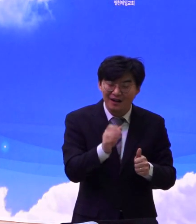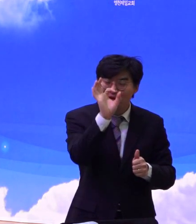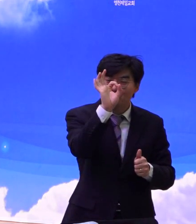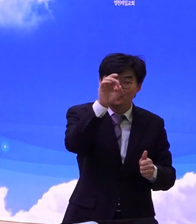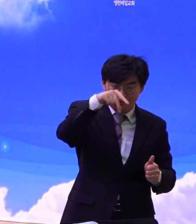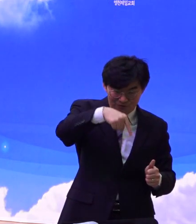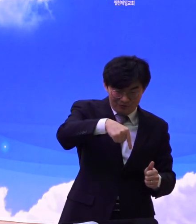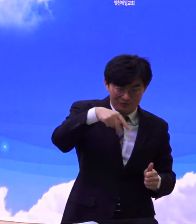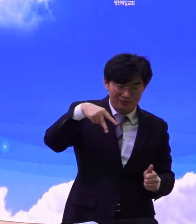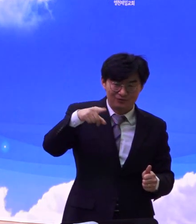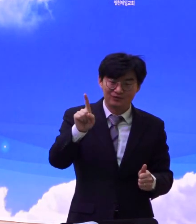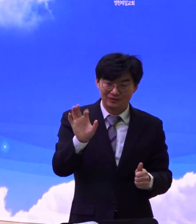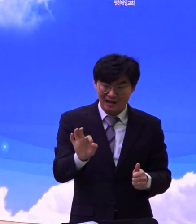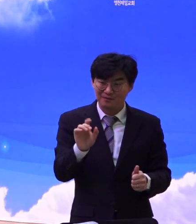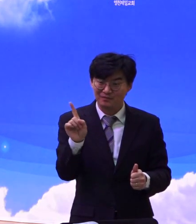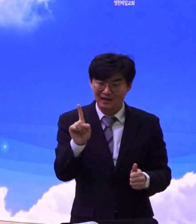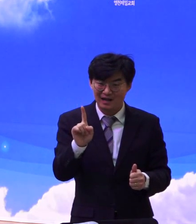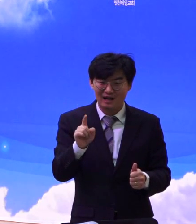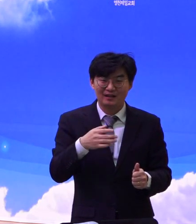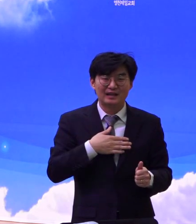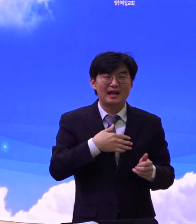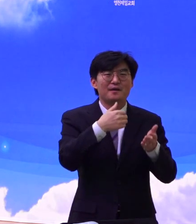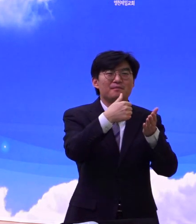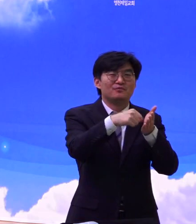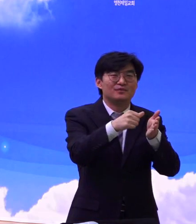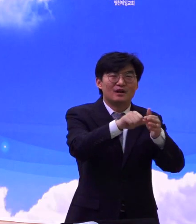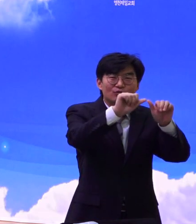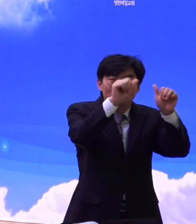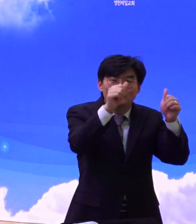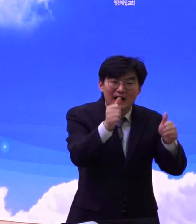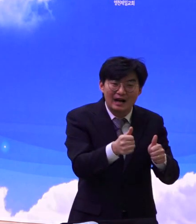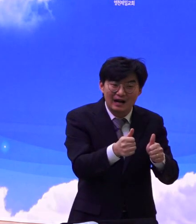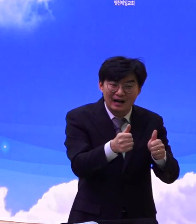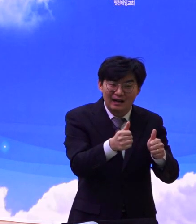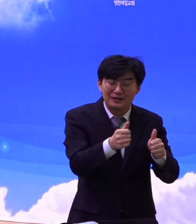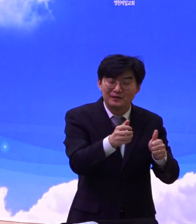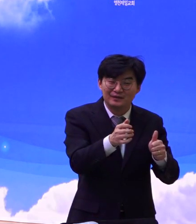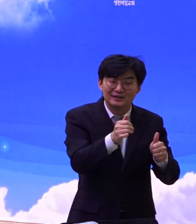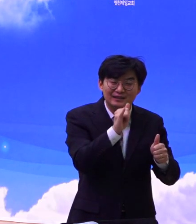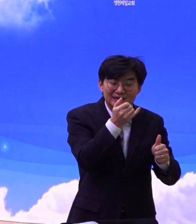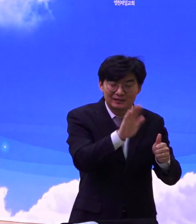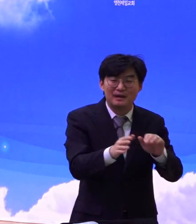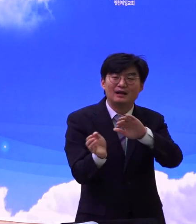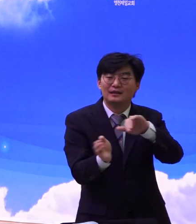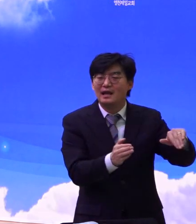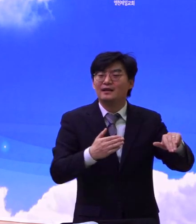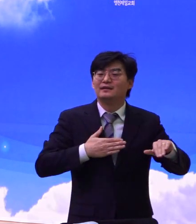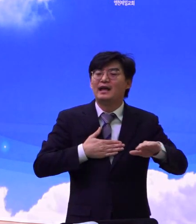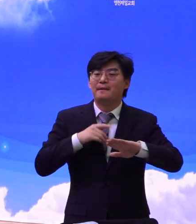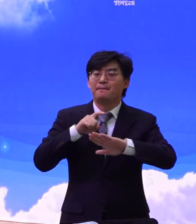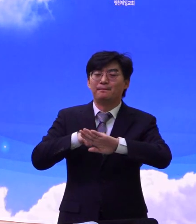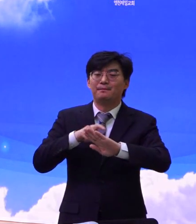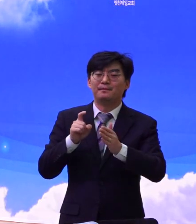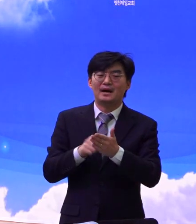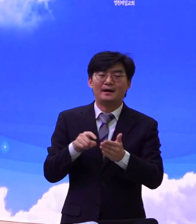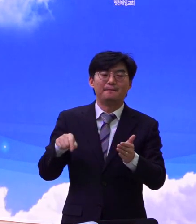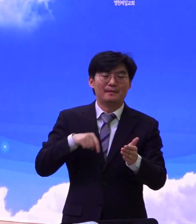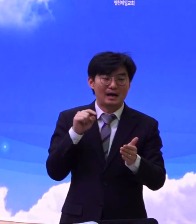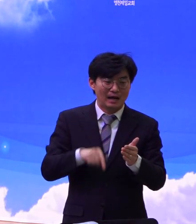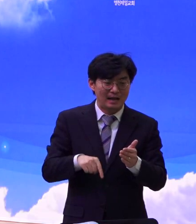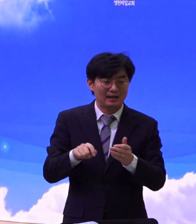우상이 우리의 마음속에 있습니다. 골로새서 3장 5절 말씀에 보면 탐심이 곧 우상 숭배라고